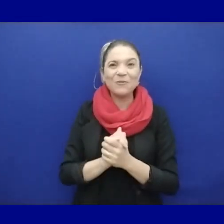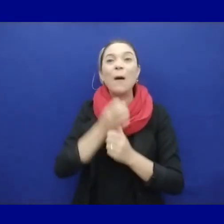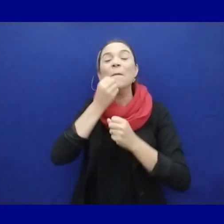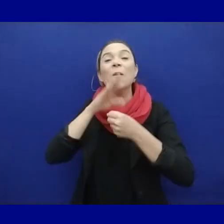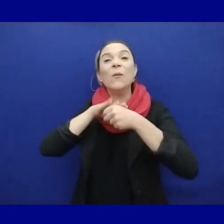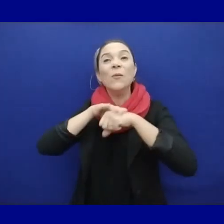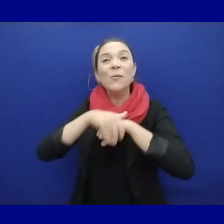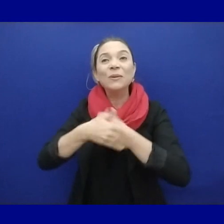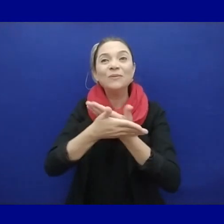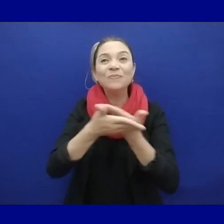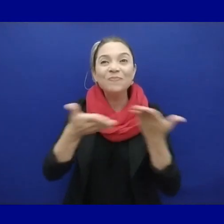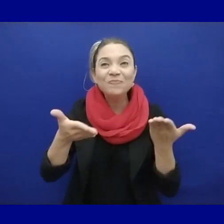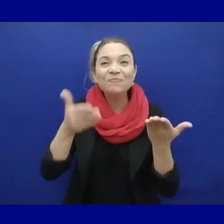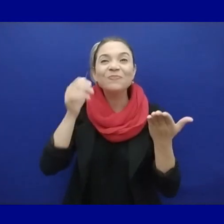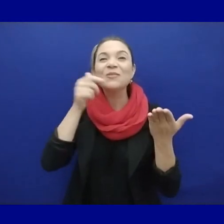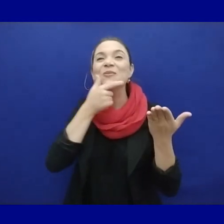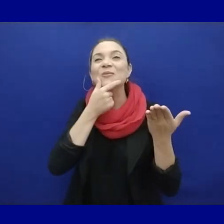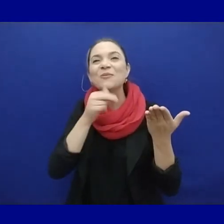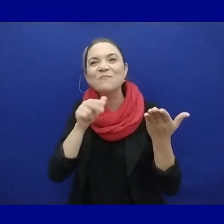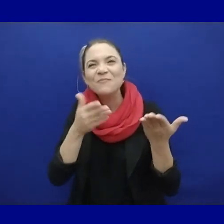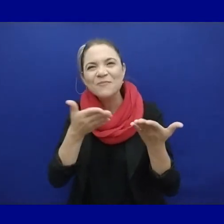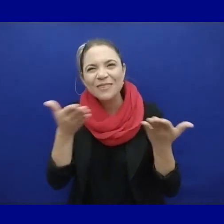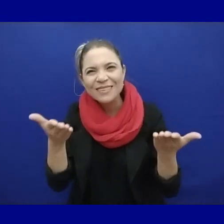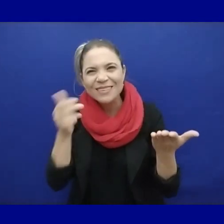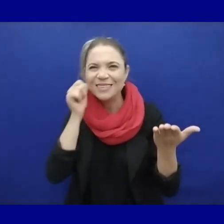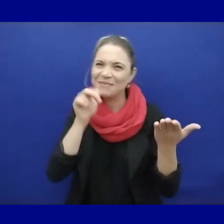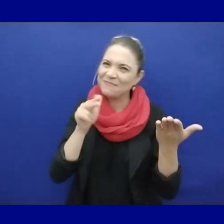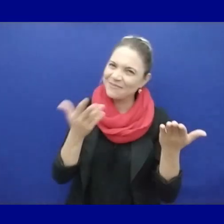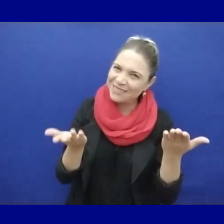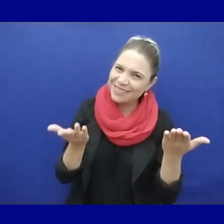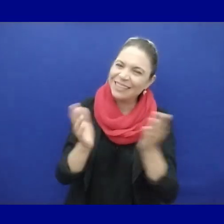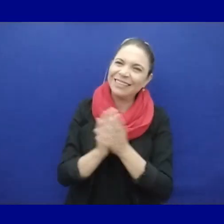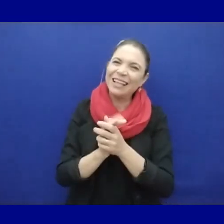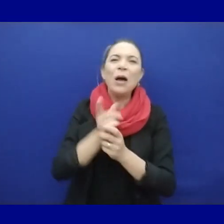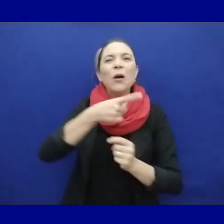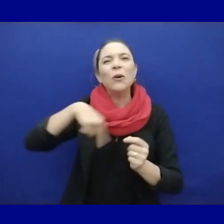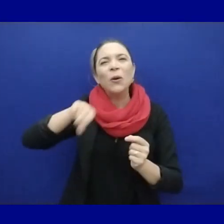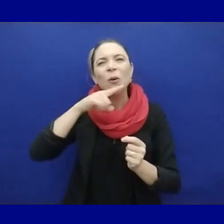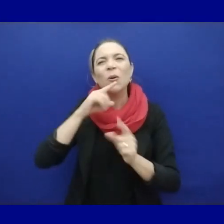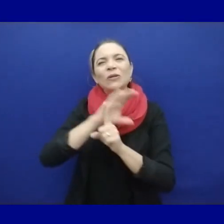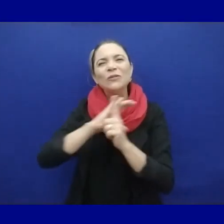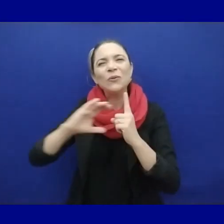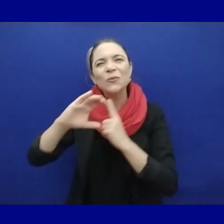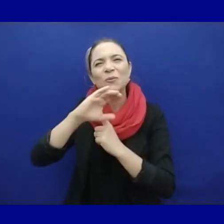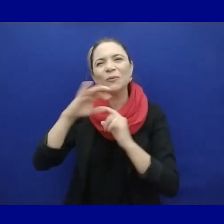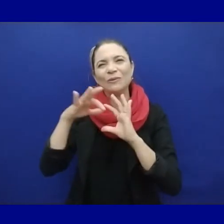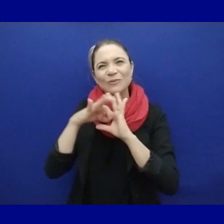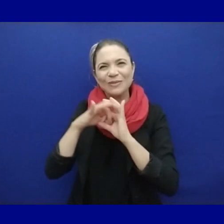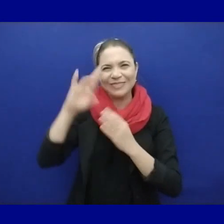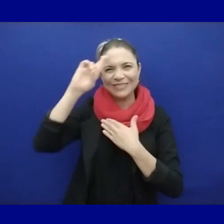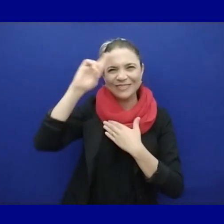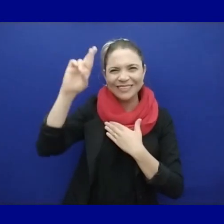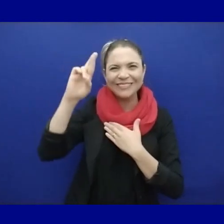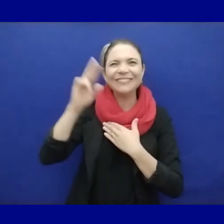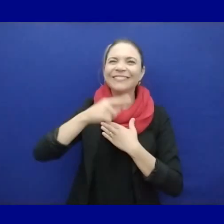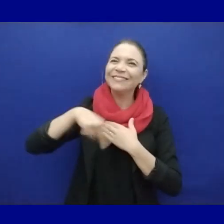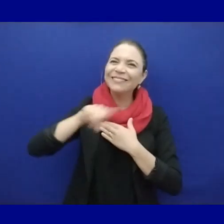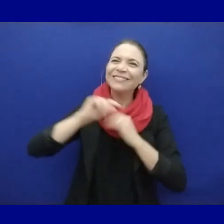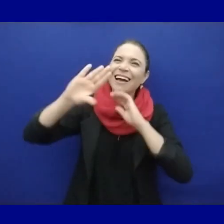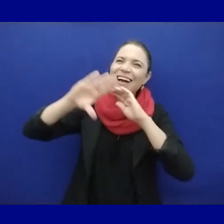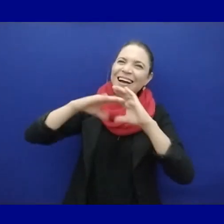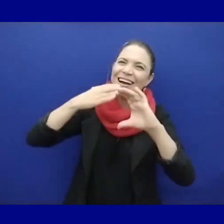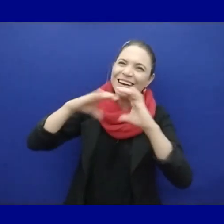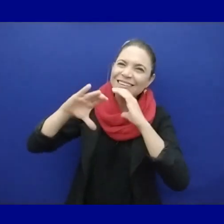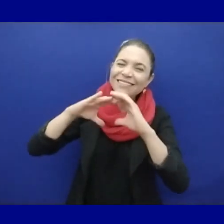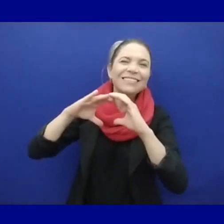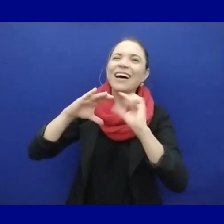Boa noite, meus queridos irmãos. Nós vamos continuar em atitude de culto ao Senhor e agora